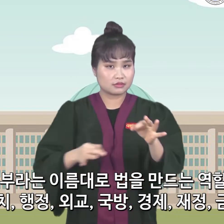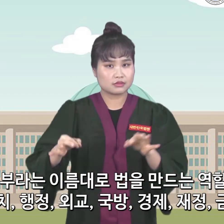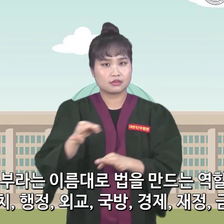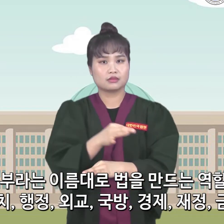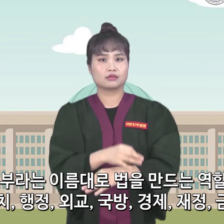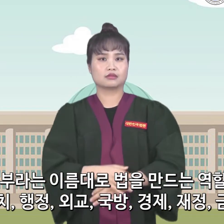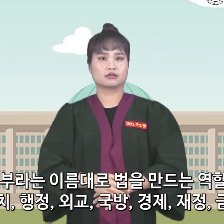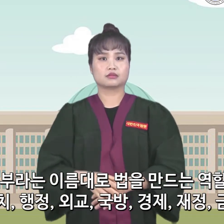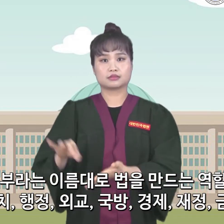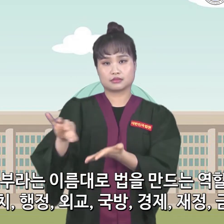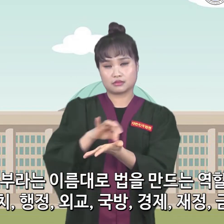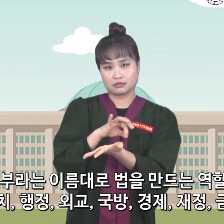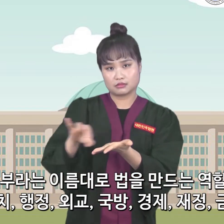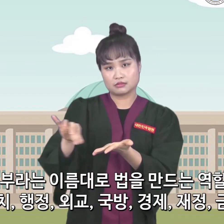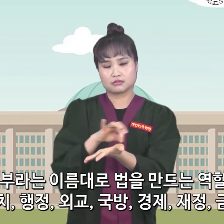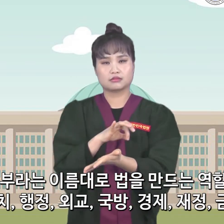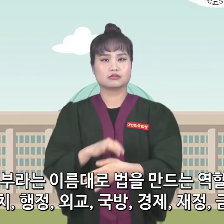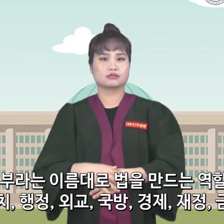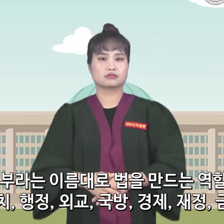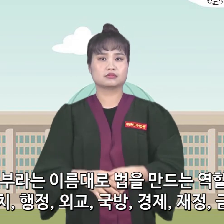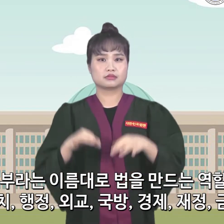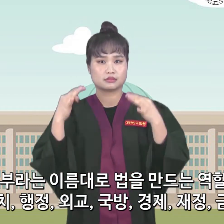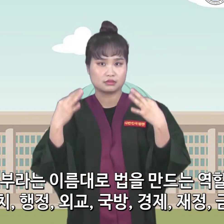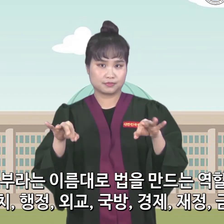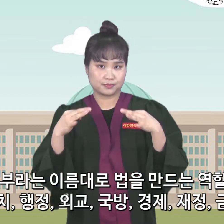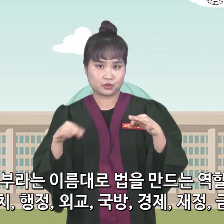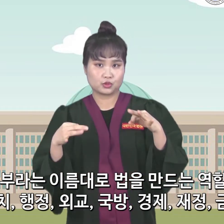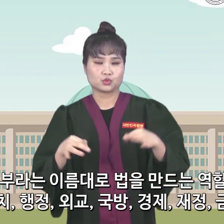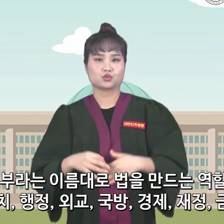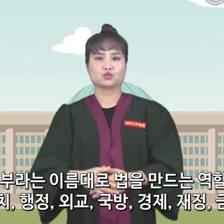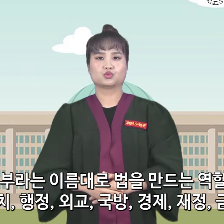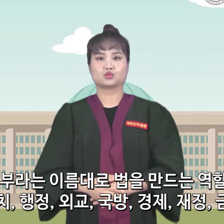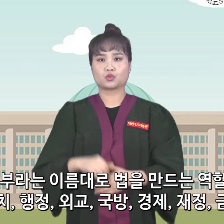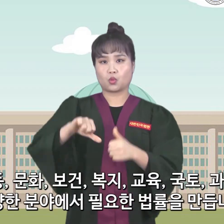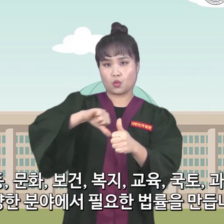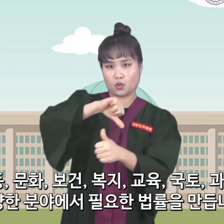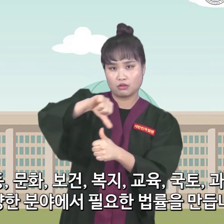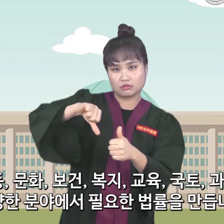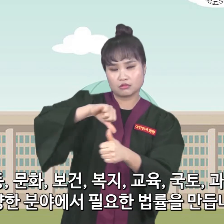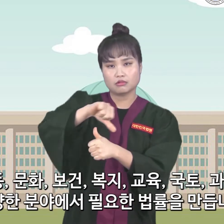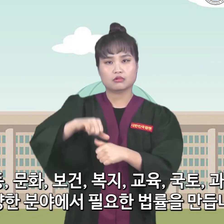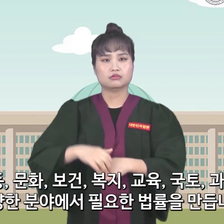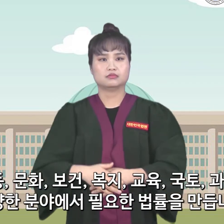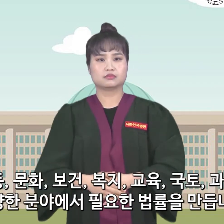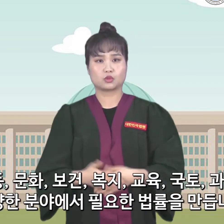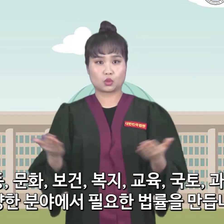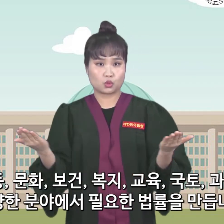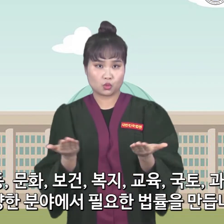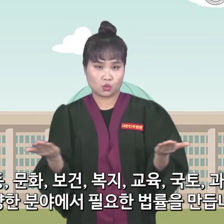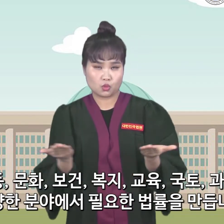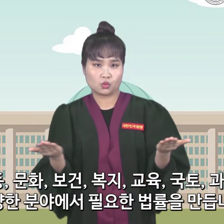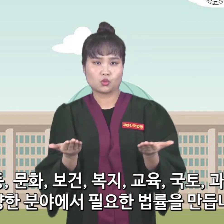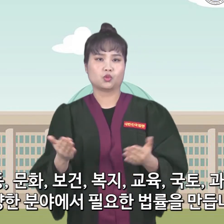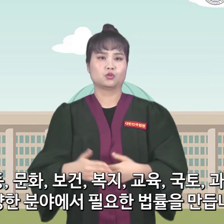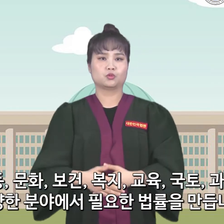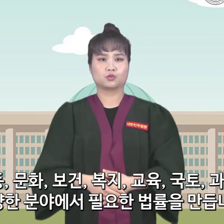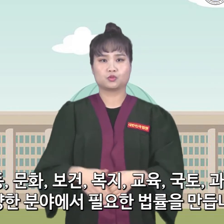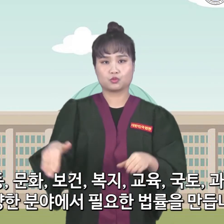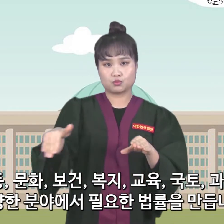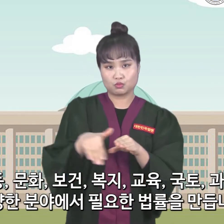경제, 재정, 금융, 환경, 노동,